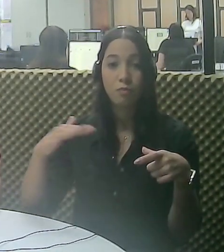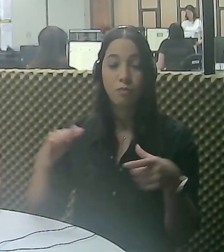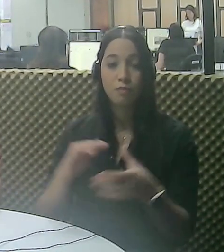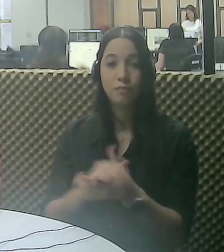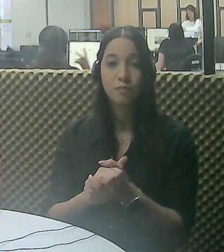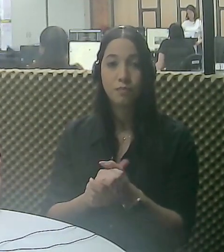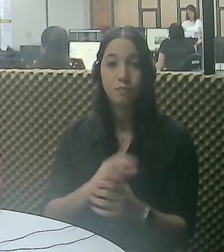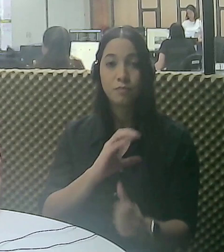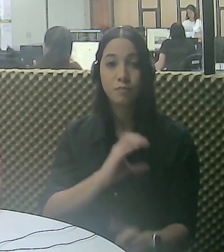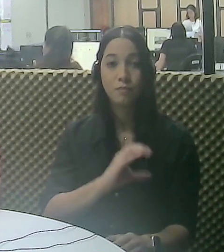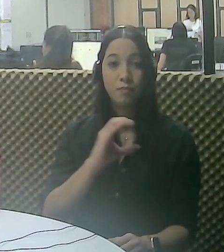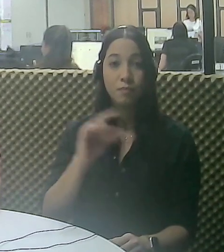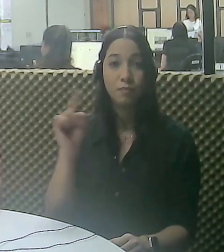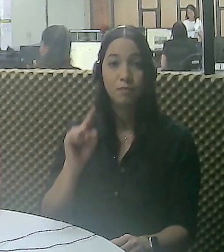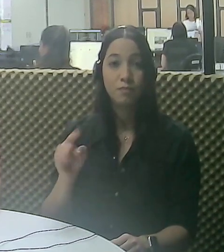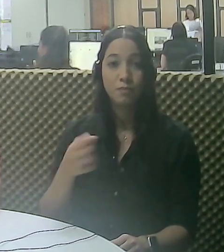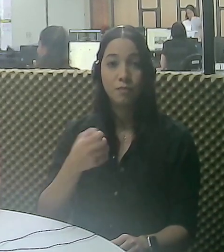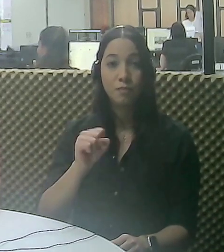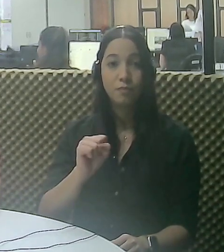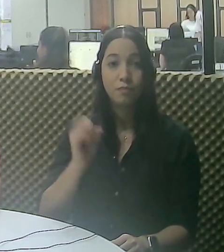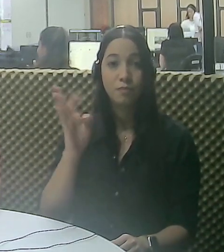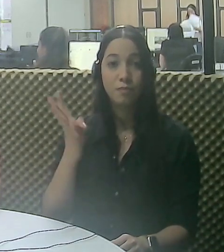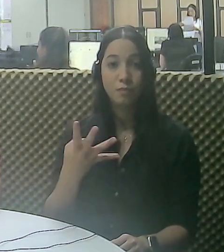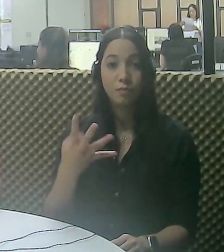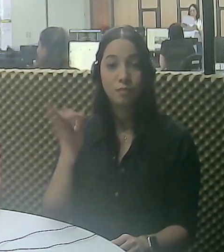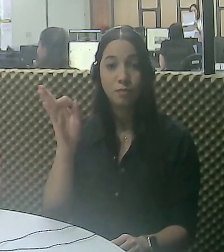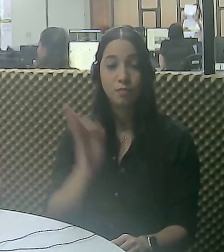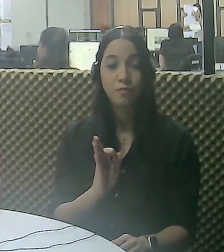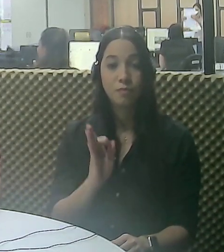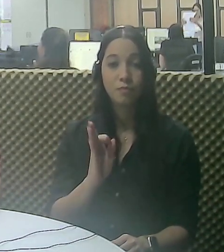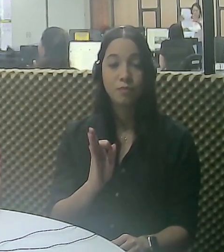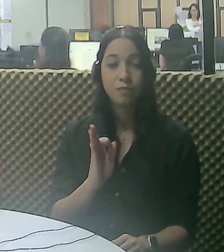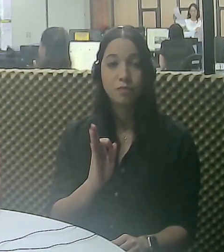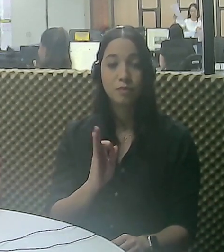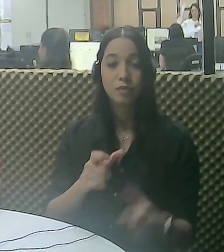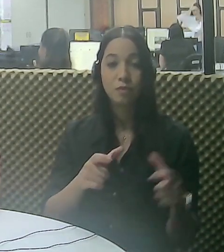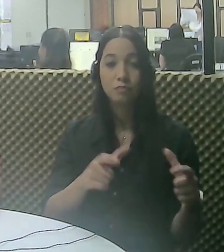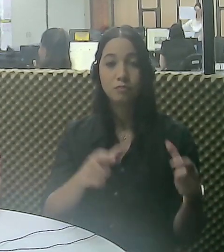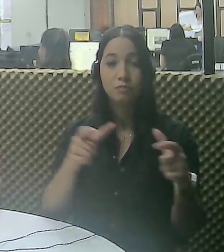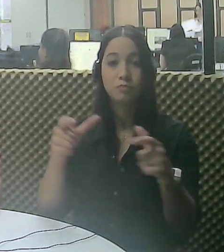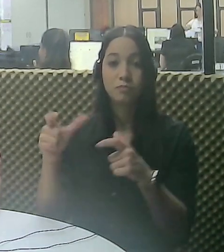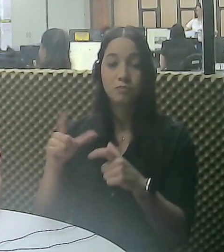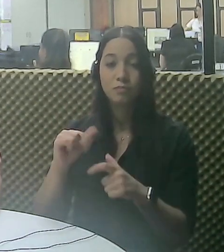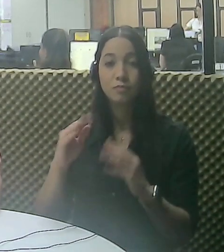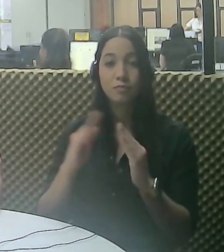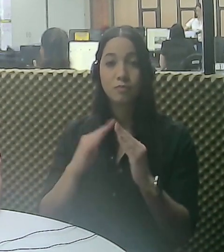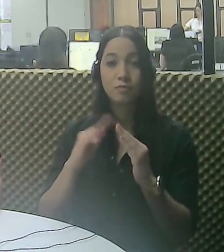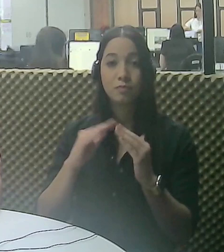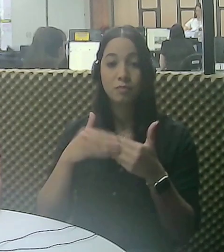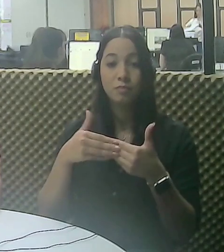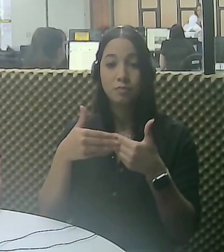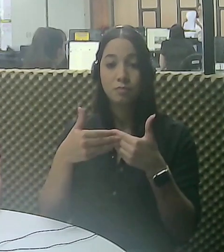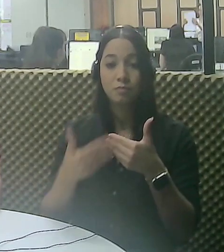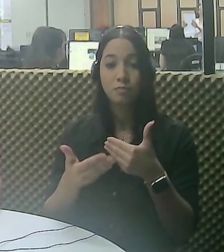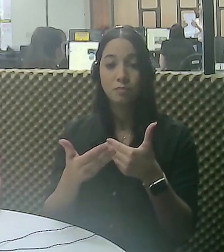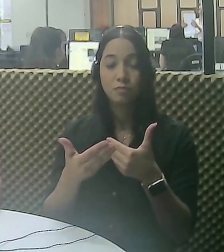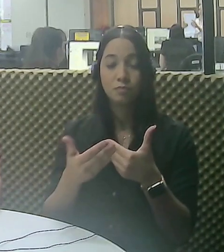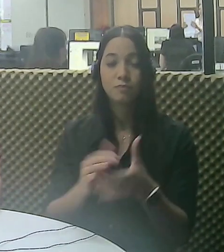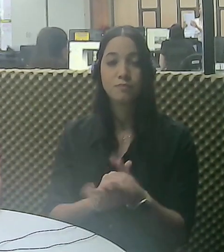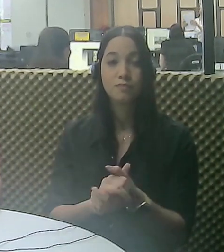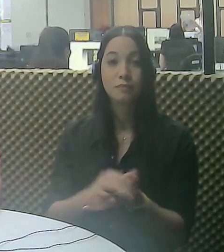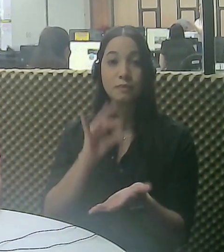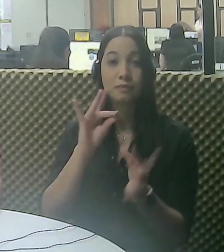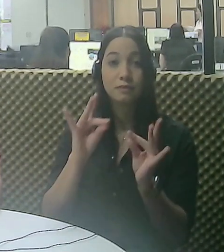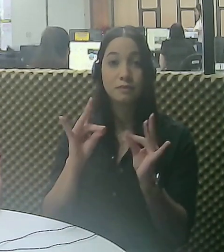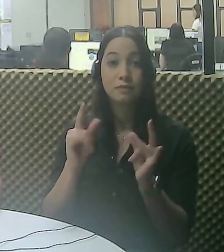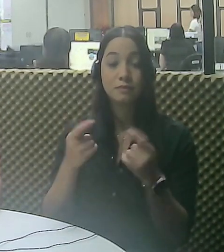do CCZ, 84% dos focos estão nas residências dos moradores. Para conseguir eliminar os